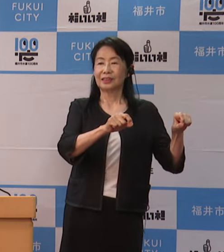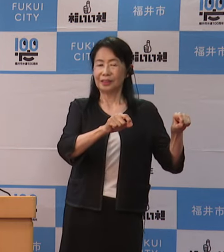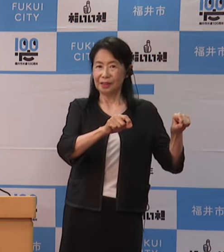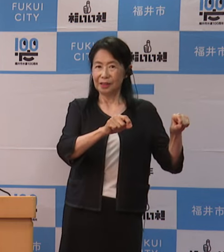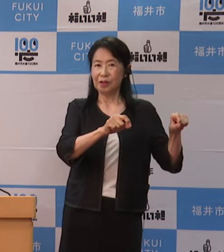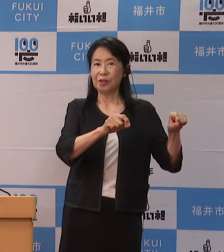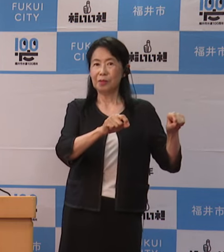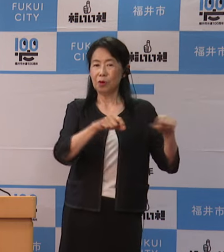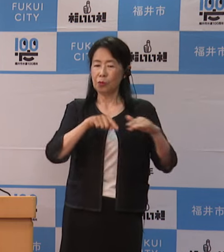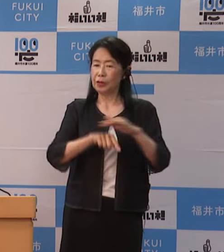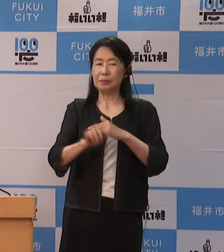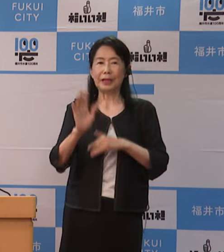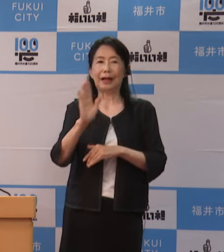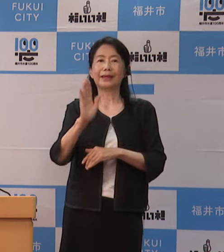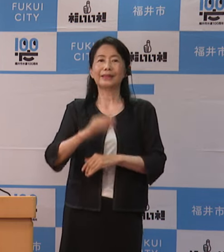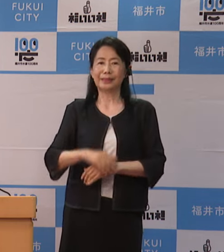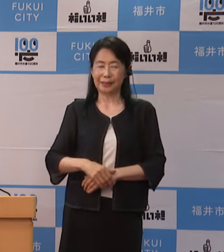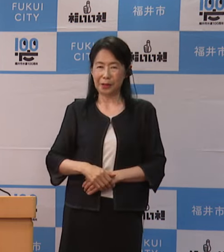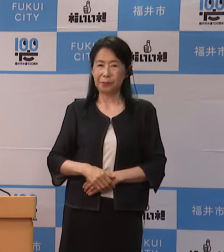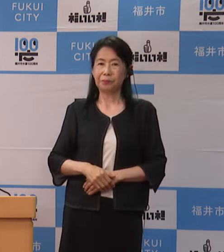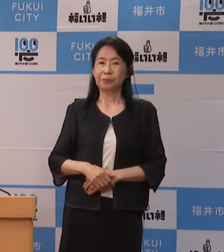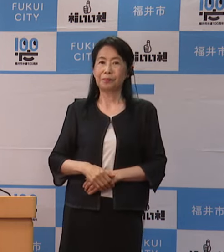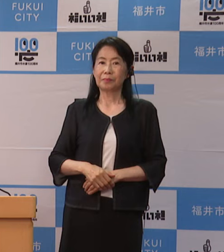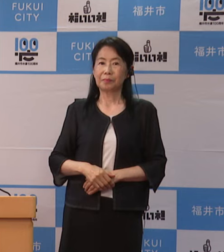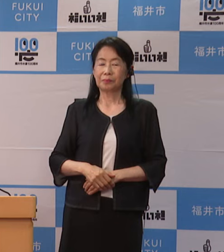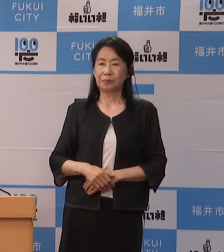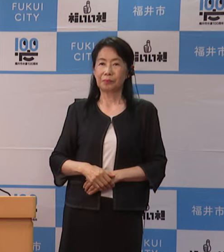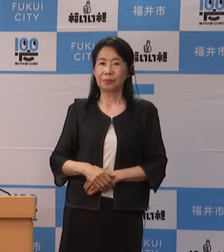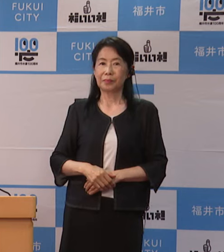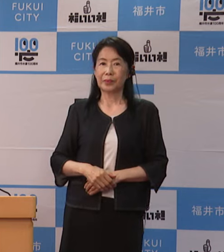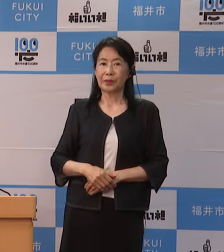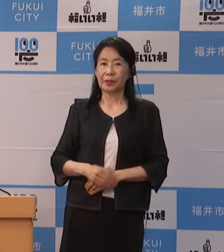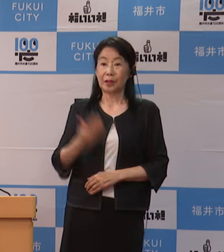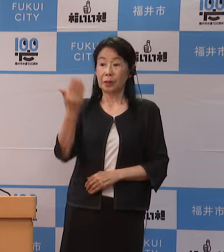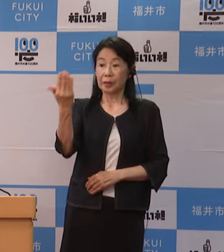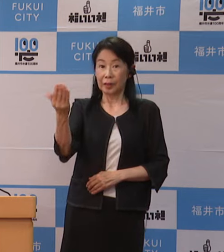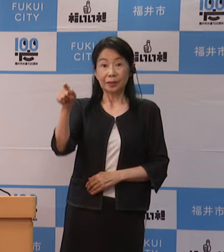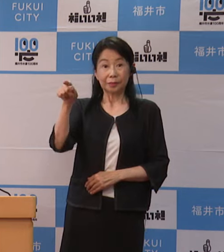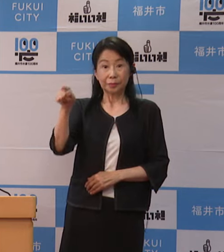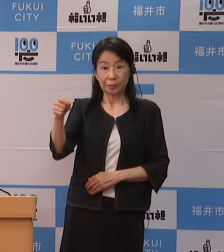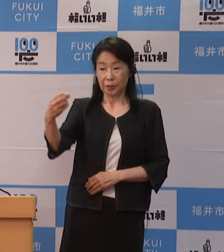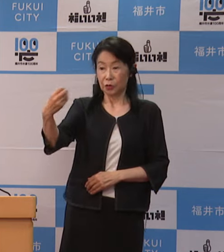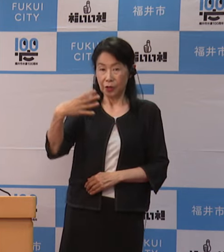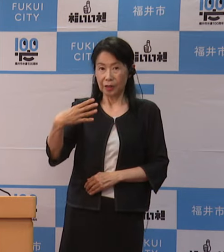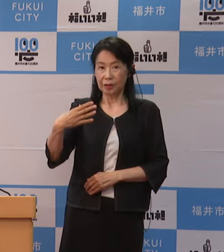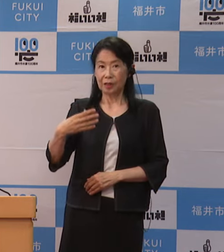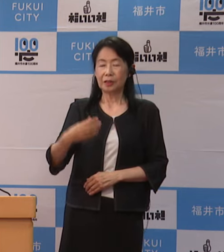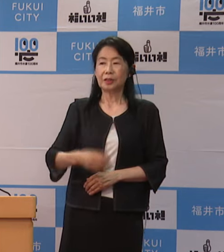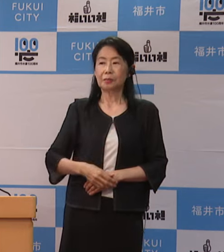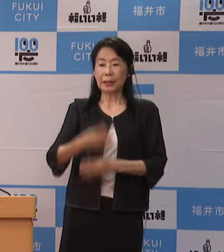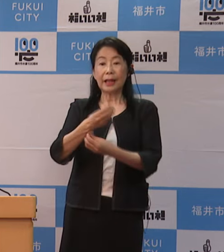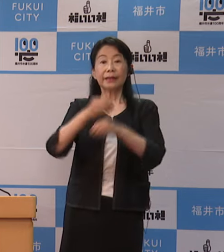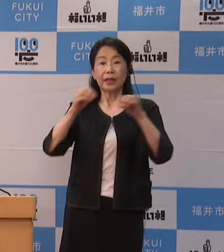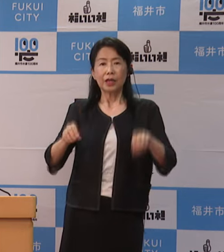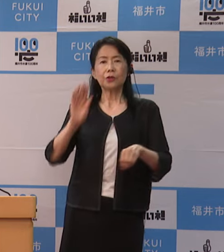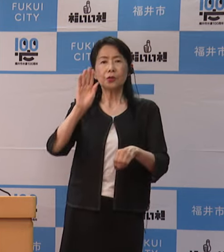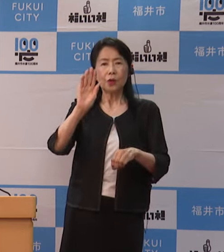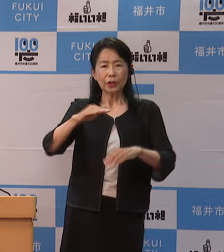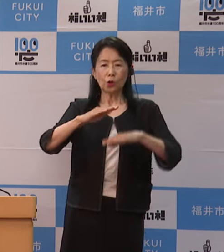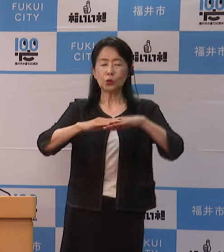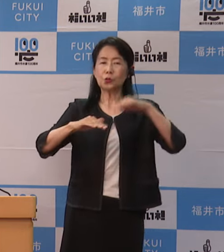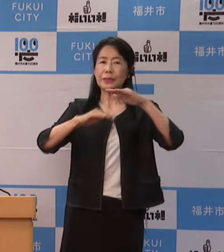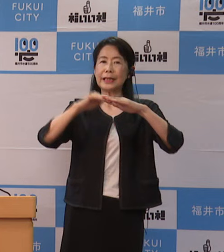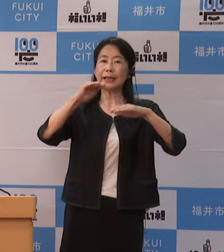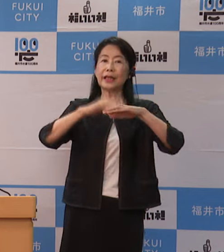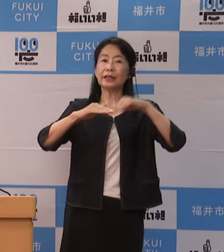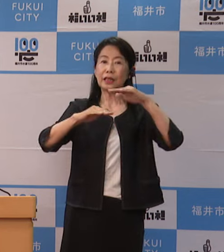う、それもどうかなと思って、クラン氏が言われるようにまずは提携を結んで、それからいろんなことを積み上げ